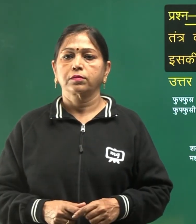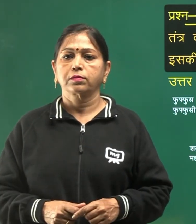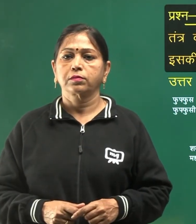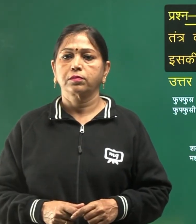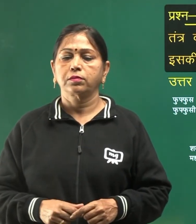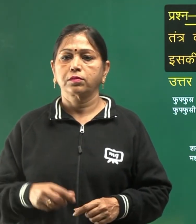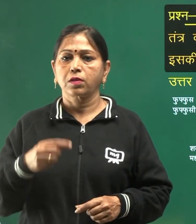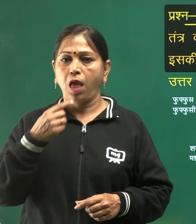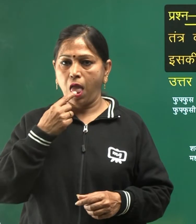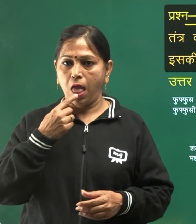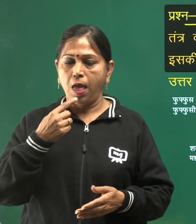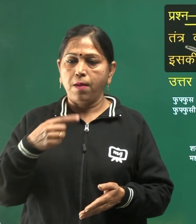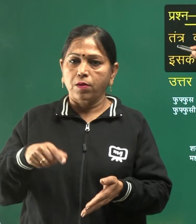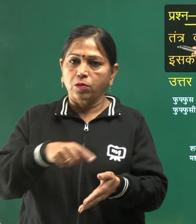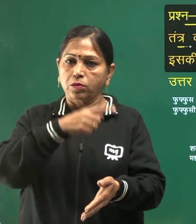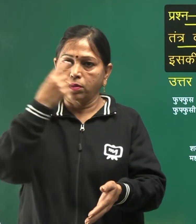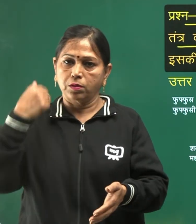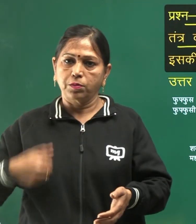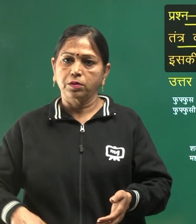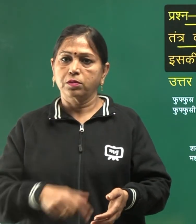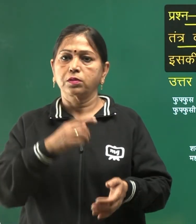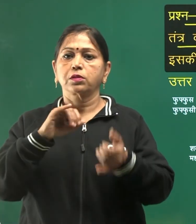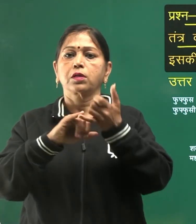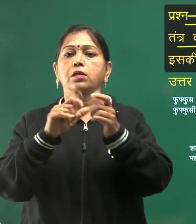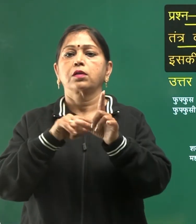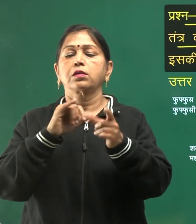रुधिर परिसंचरण तंत्र का